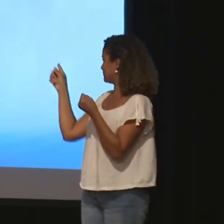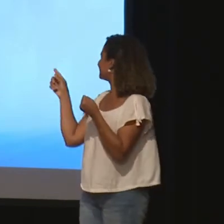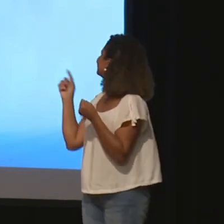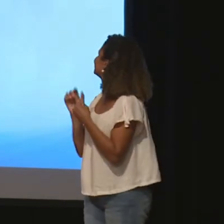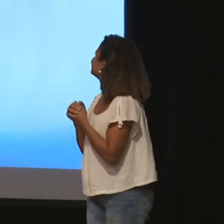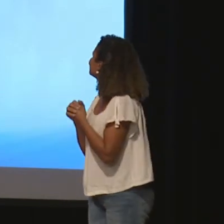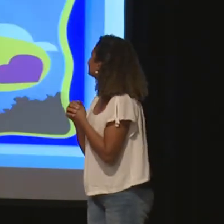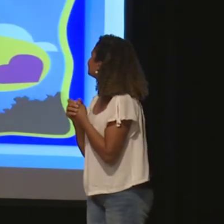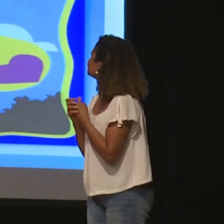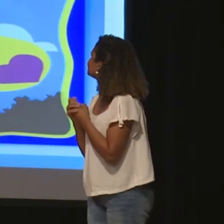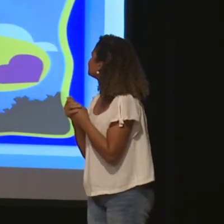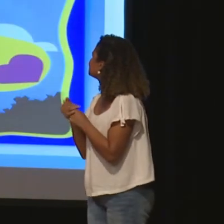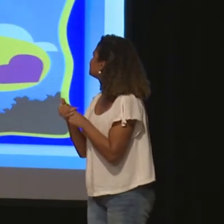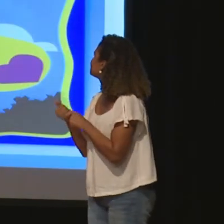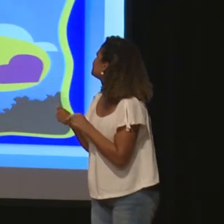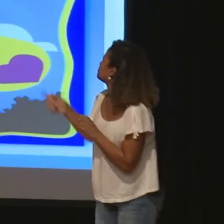esse acontecimento.